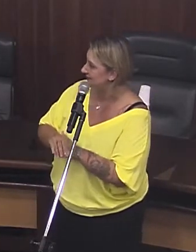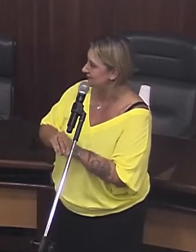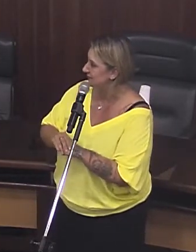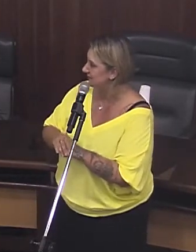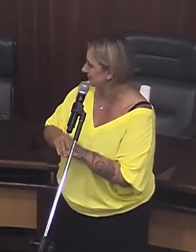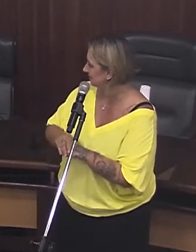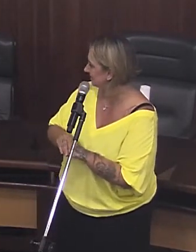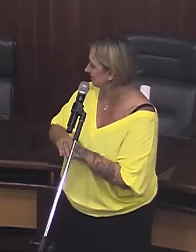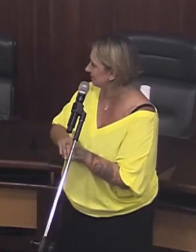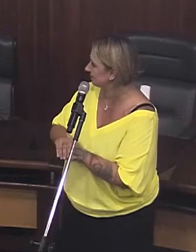favor.